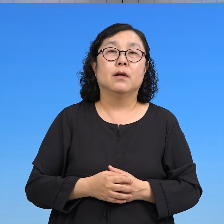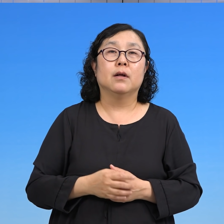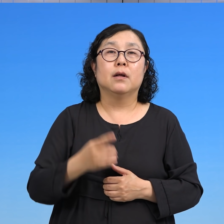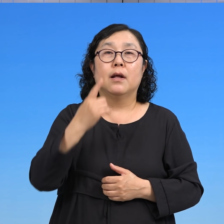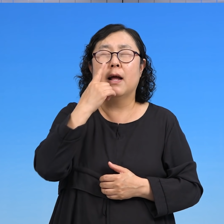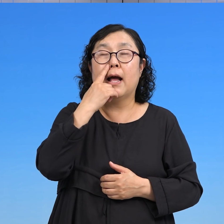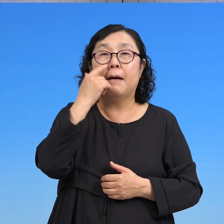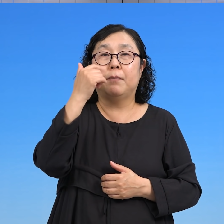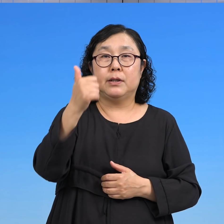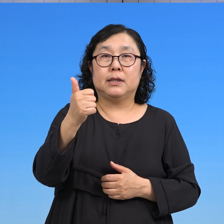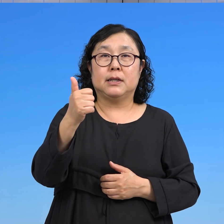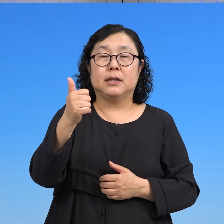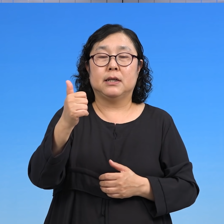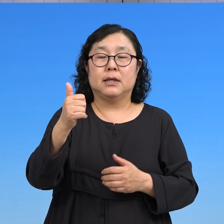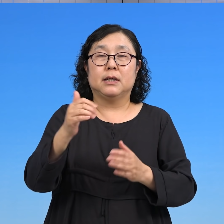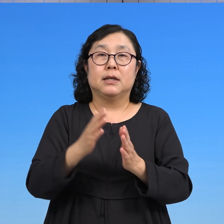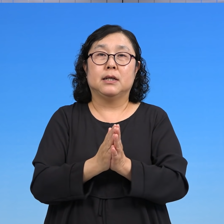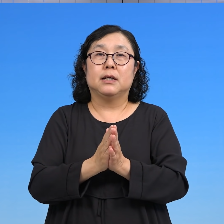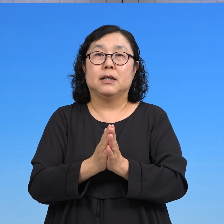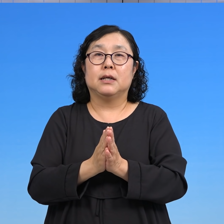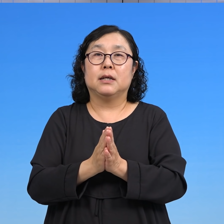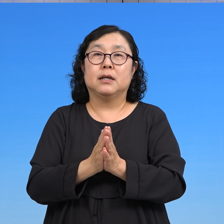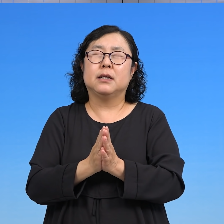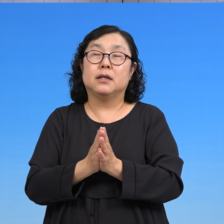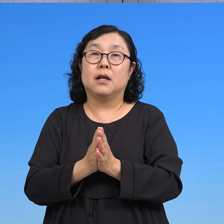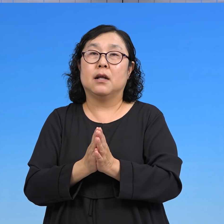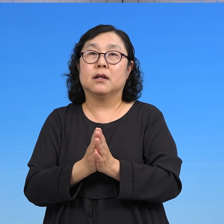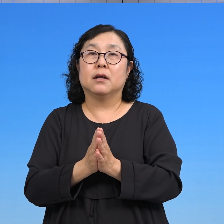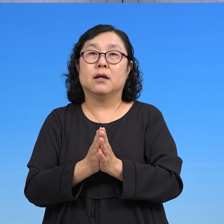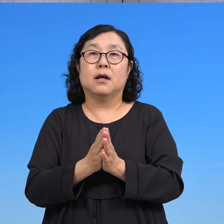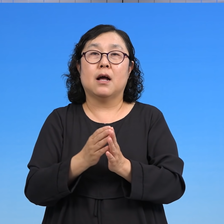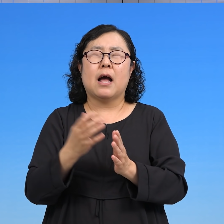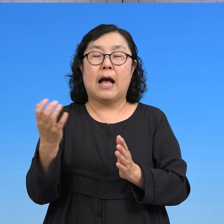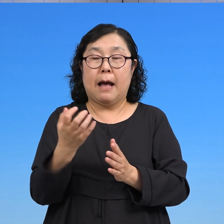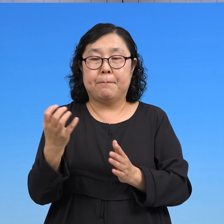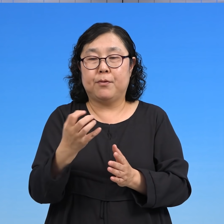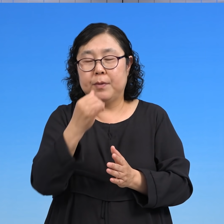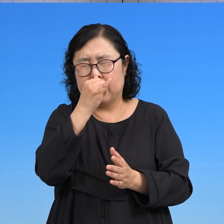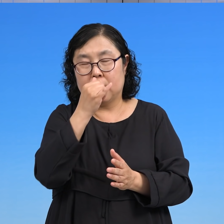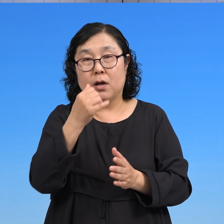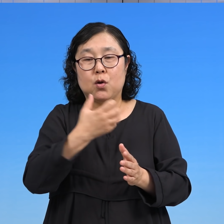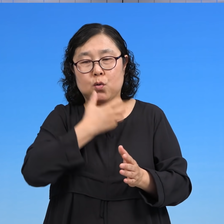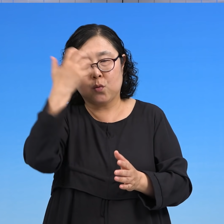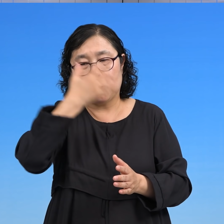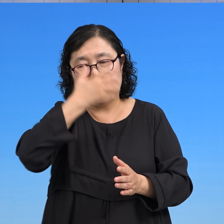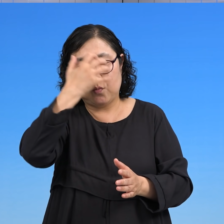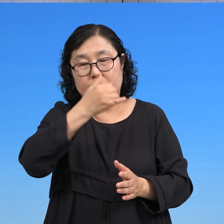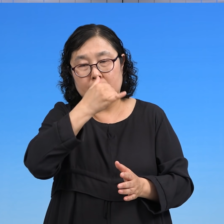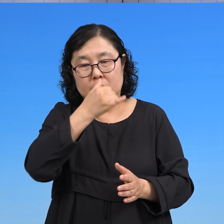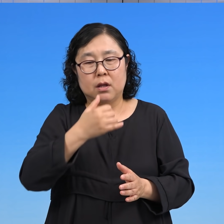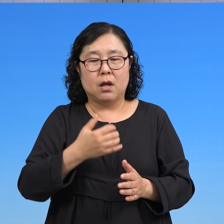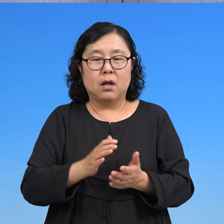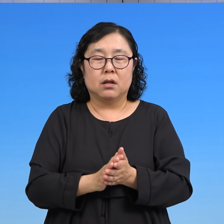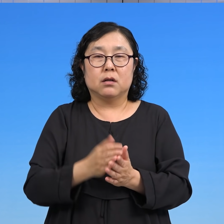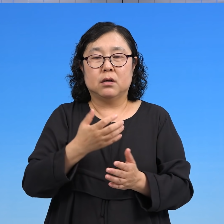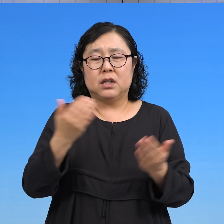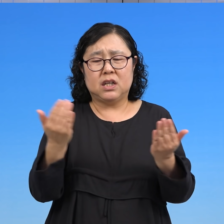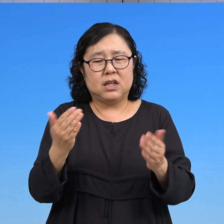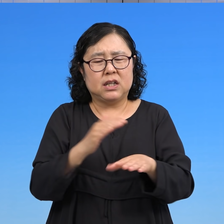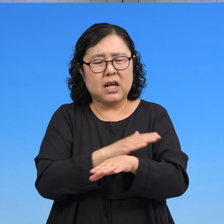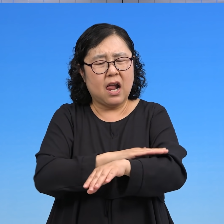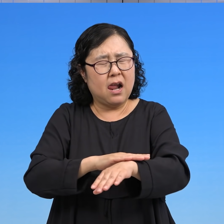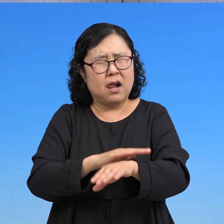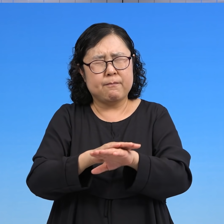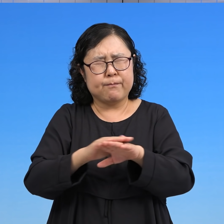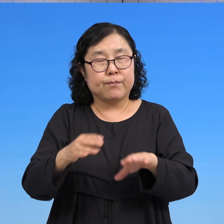거기에 오늘 우리 아버지들, 이 가장들의 애환이 다 담겨 있는데, 이분이 어떤 꿈이 있어요. 꿈이 잘 안 풀리는